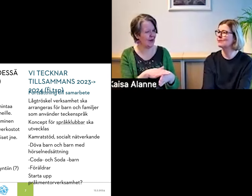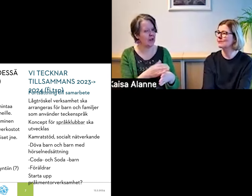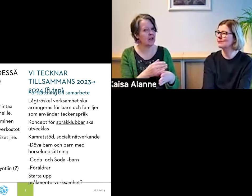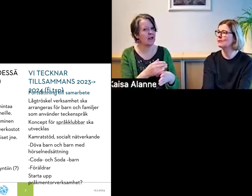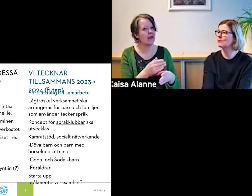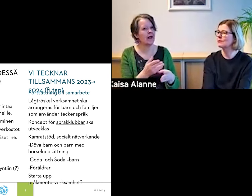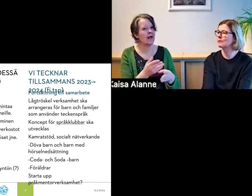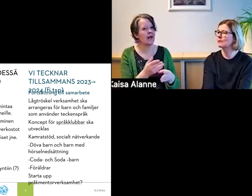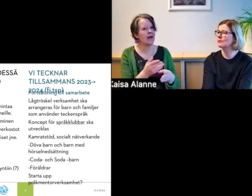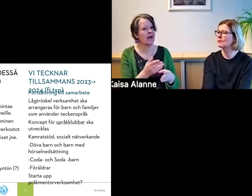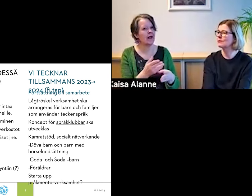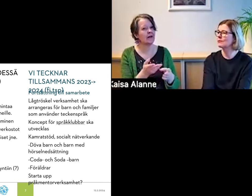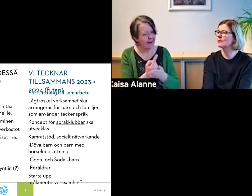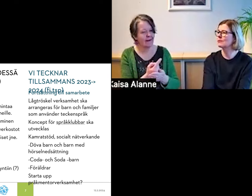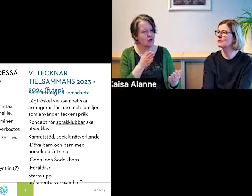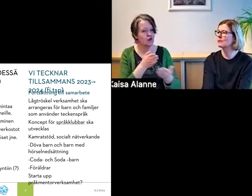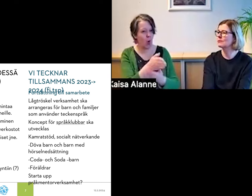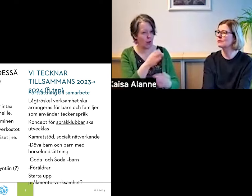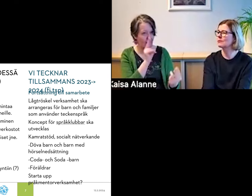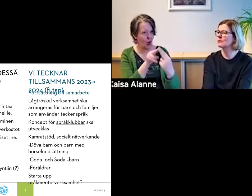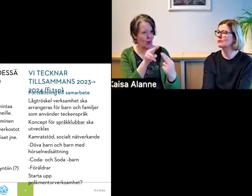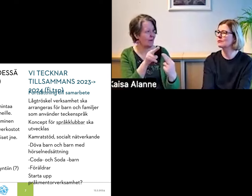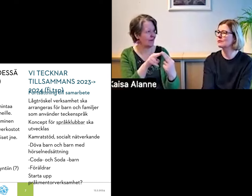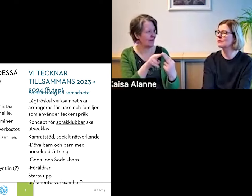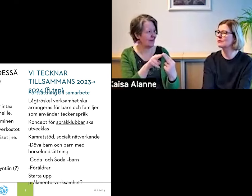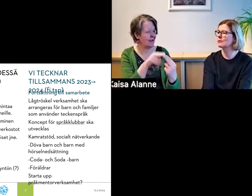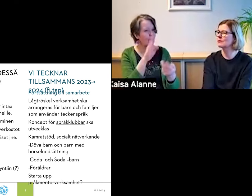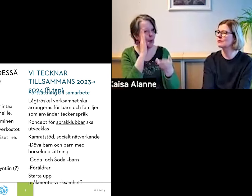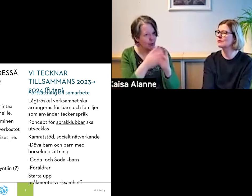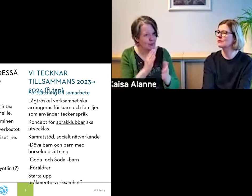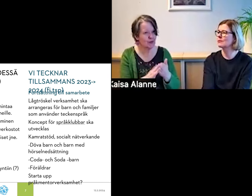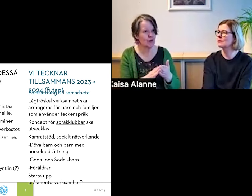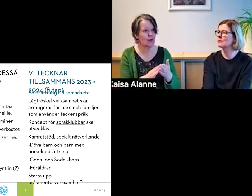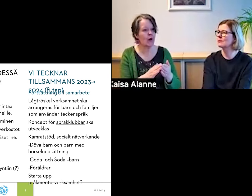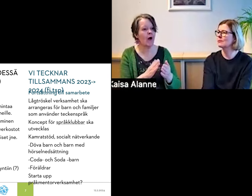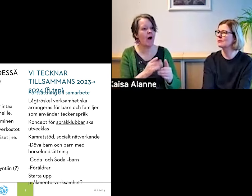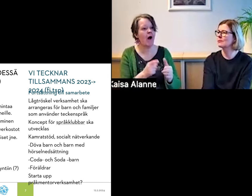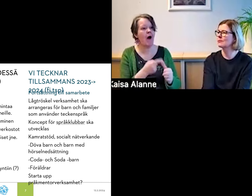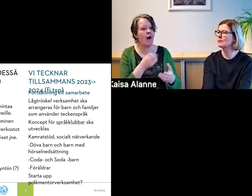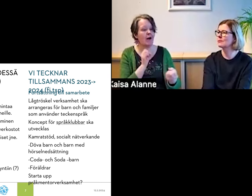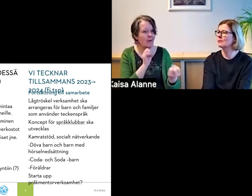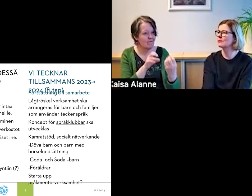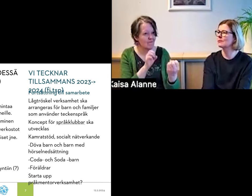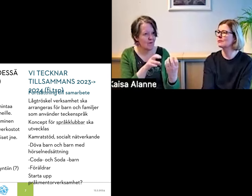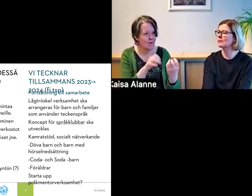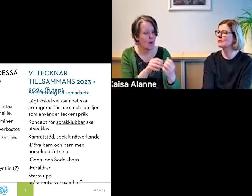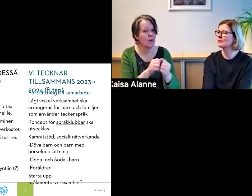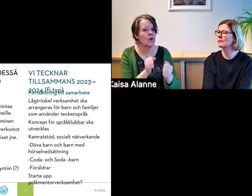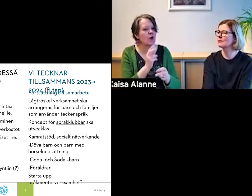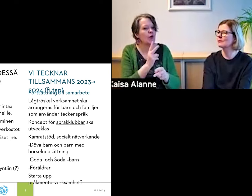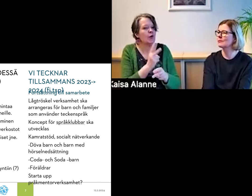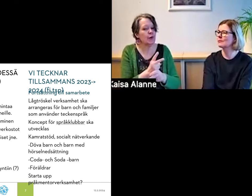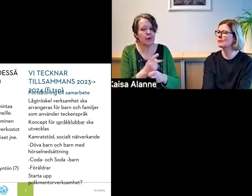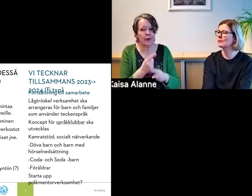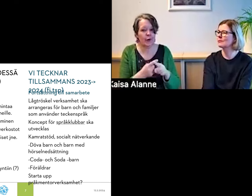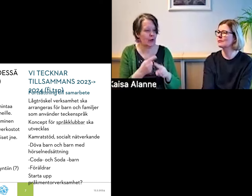tämä esimerkiksi vinkki tästä tulkin käytöstä, niin totta kai se on hyvä, mutta